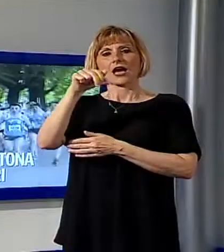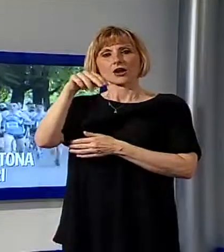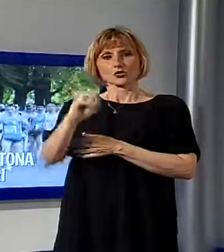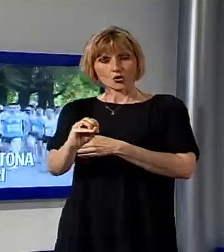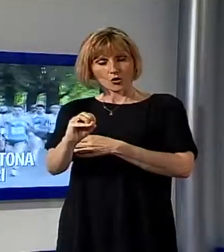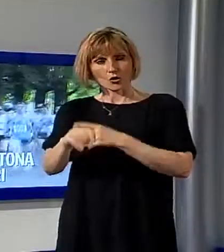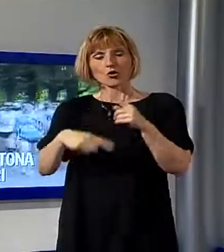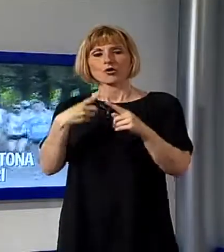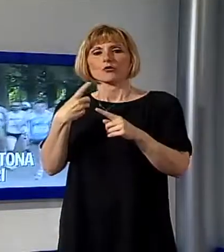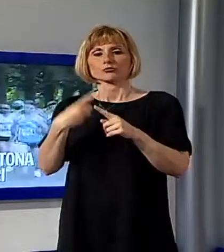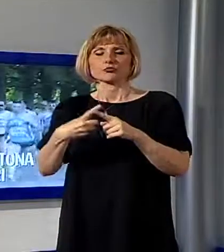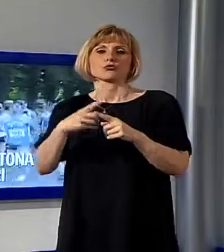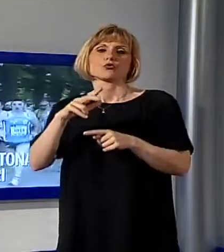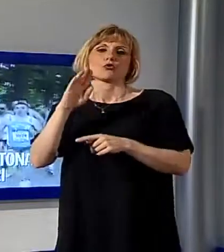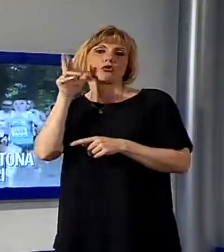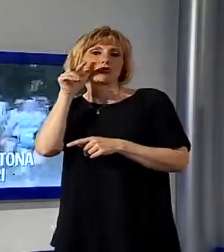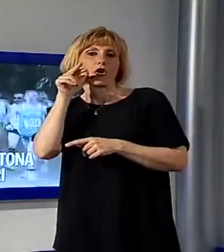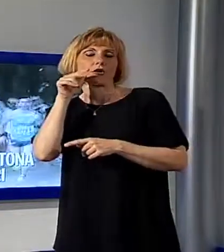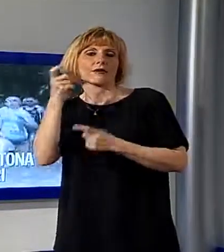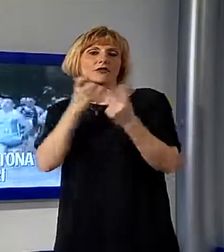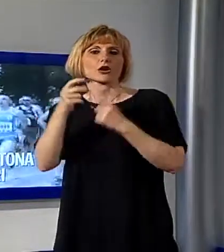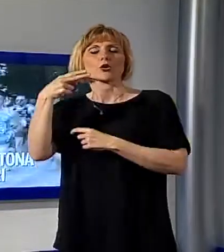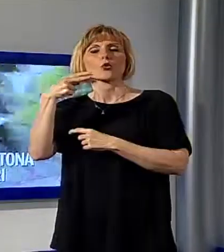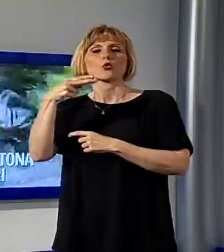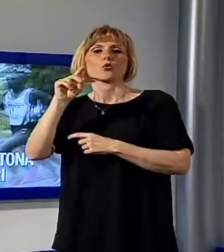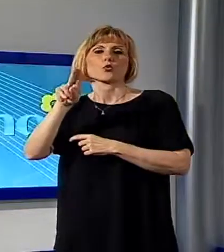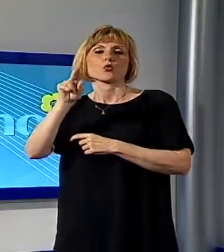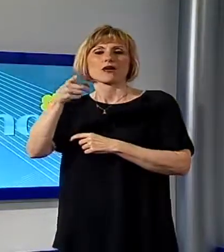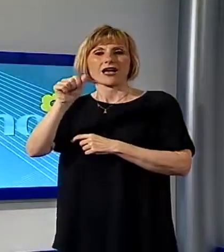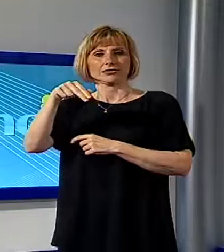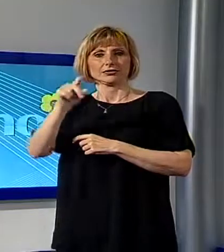della ruandese Claudette Mukuzakindi.